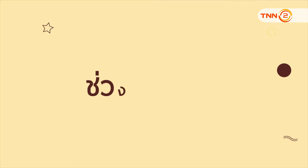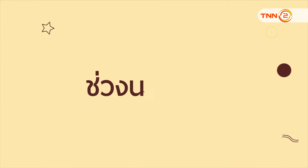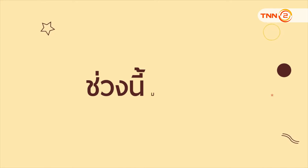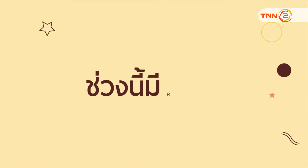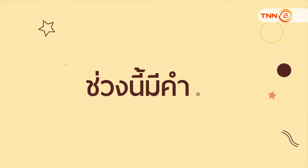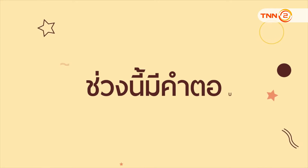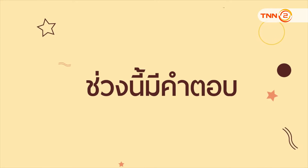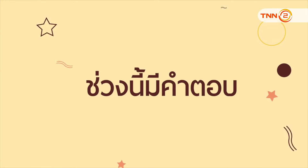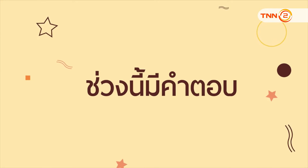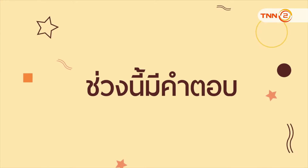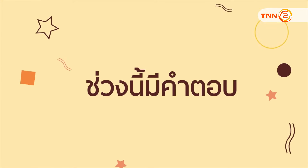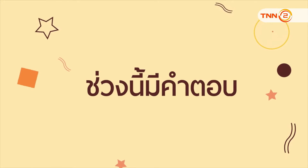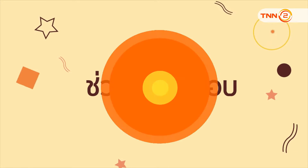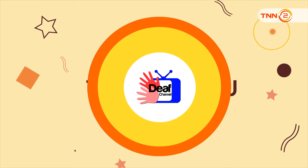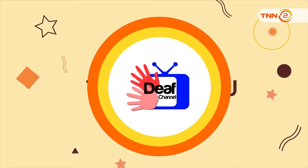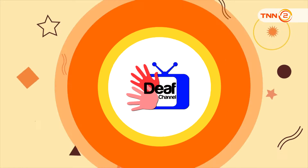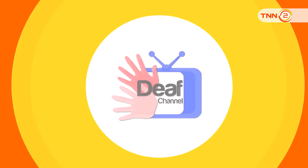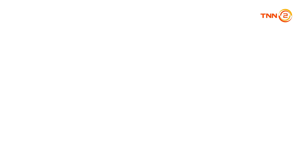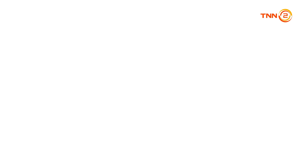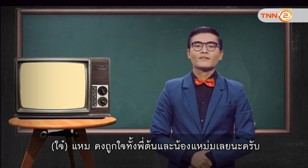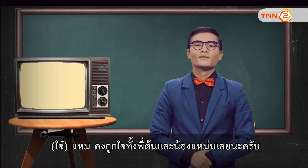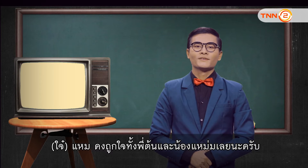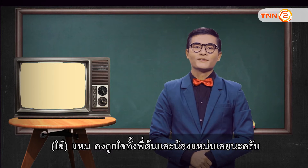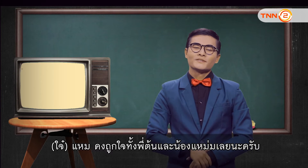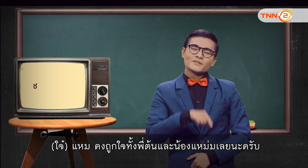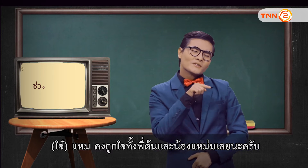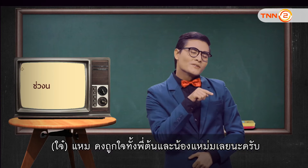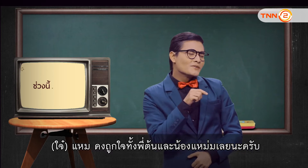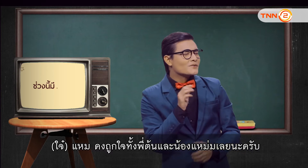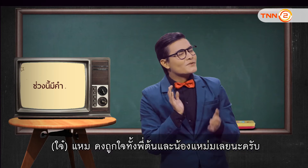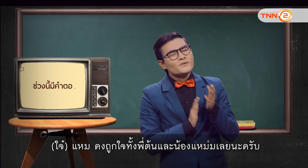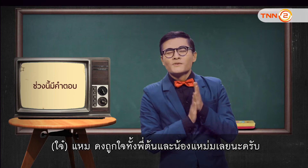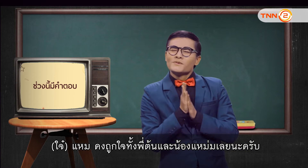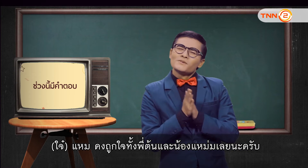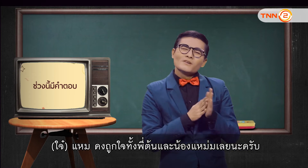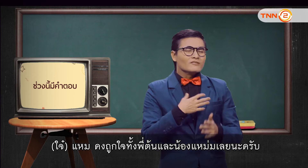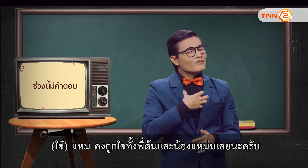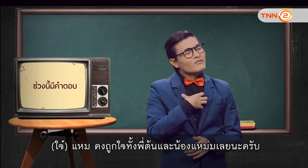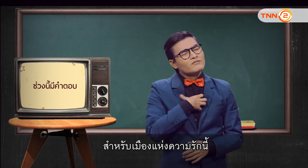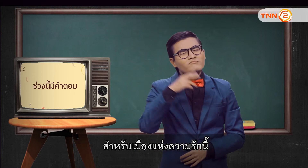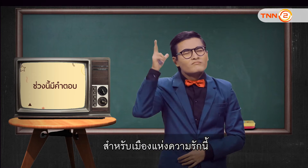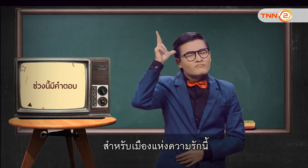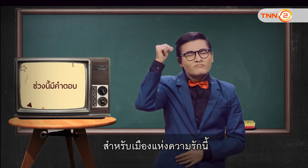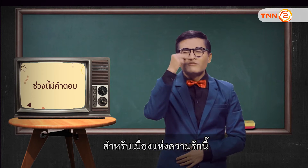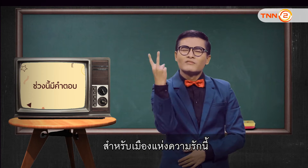งนี้มีคำตอบแม้คงถูกใจพี่ต้นและน้องแหม่มเลยนะครับสำหรับเมืองแห่ง